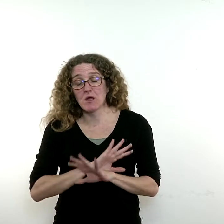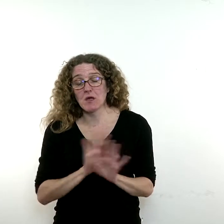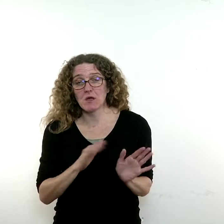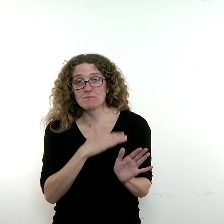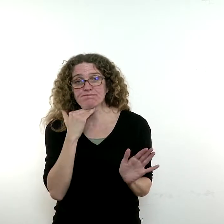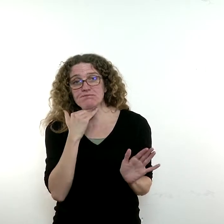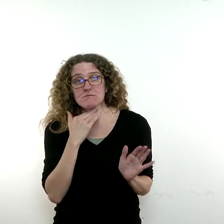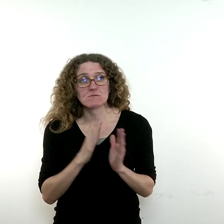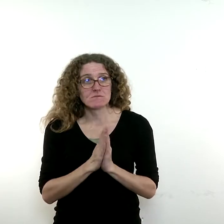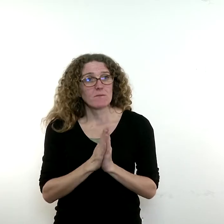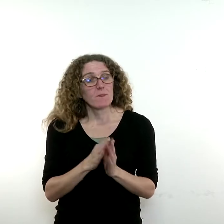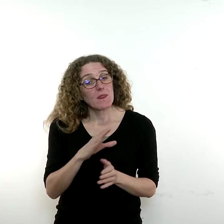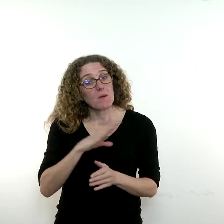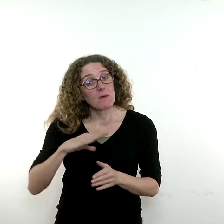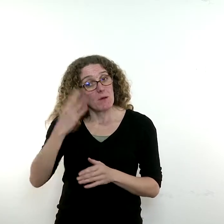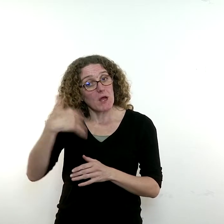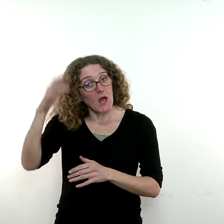Madame Biac, vous voulez nous dire un petit mot?